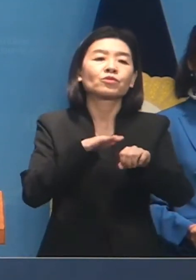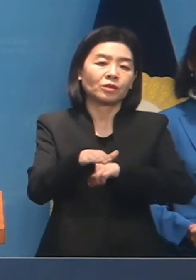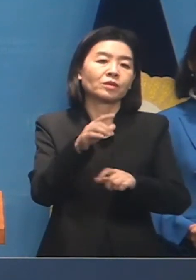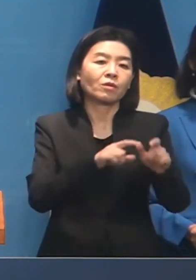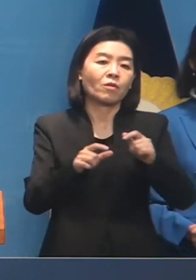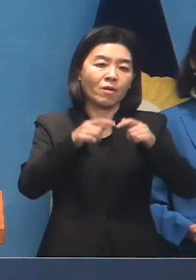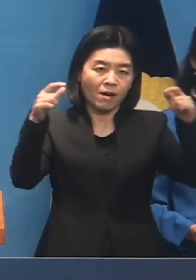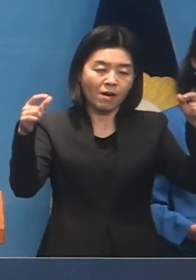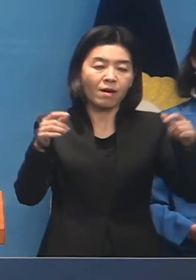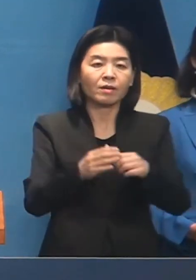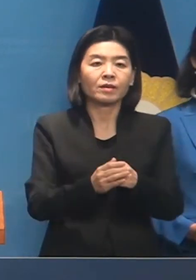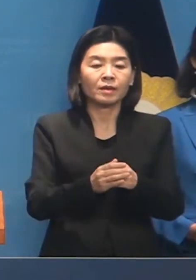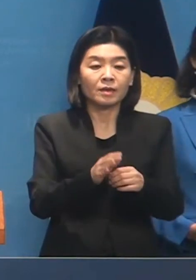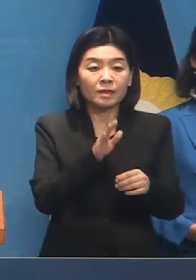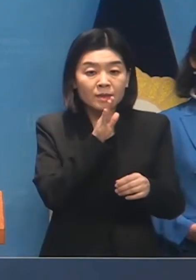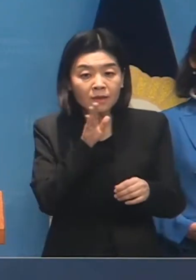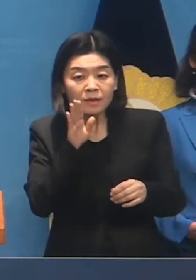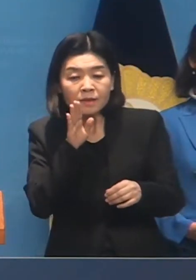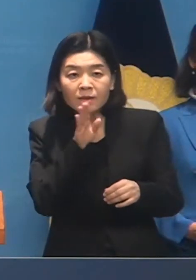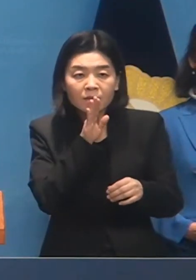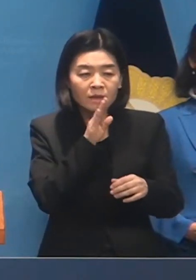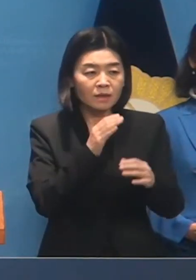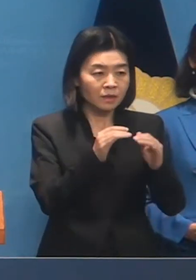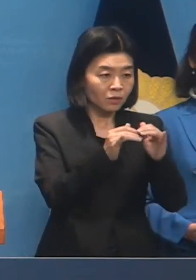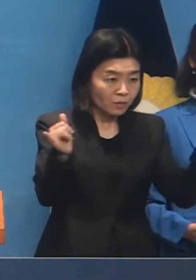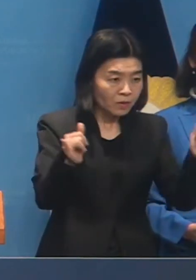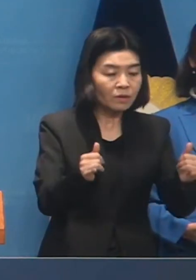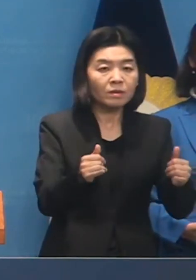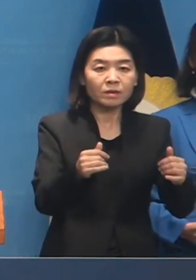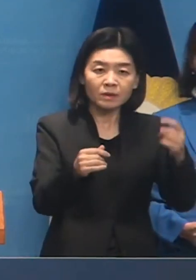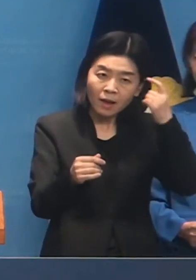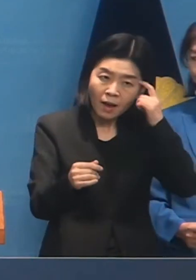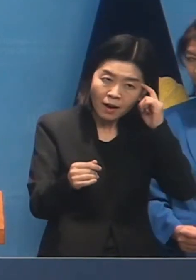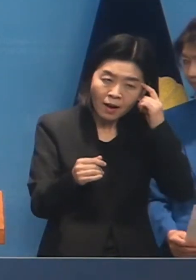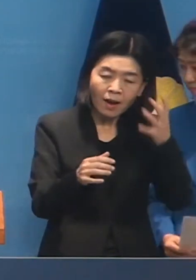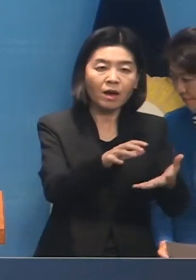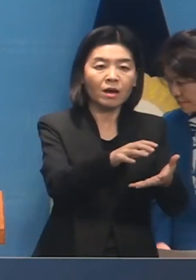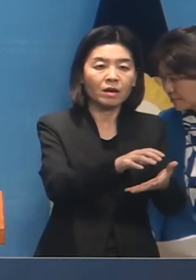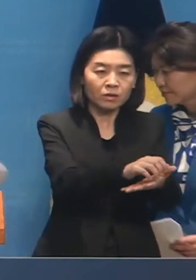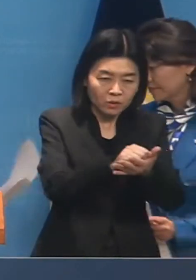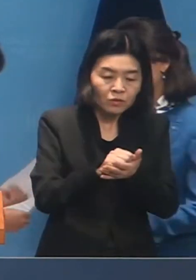사실인정 과정에서 국민의 판단이 실질적으로 존중되도록 하겠습니다.